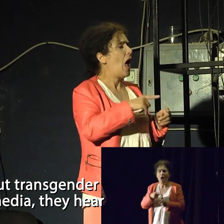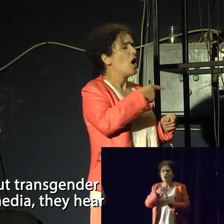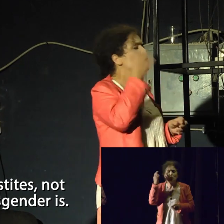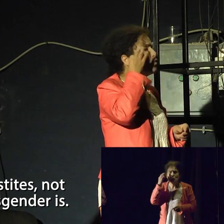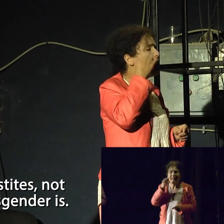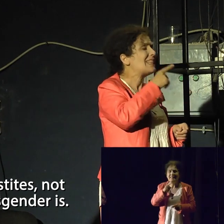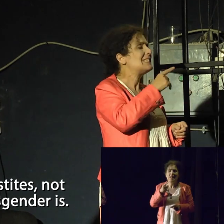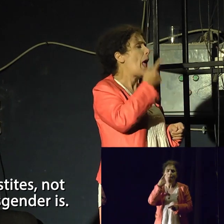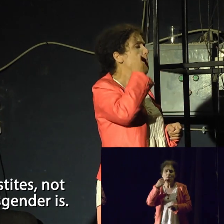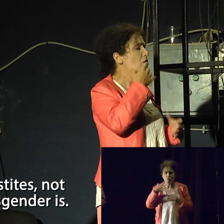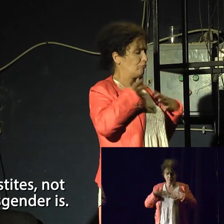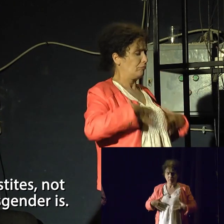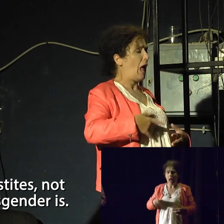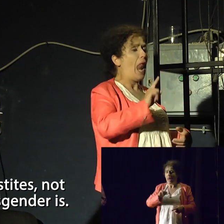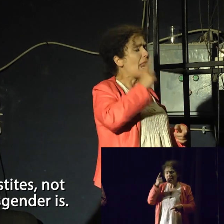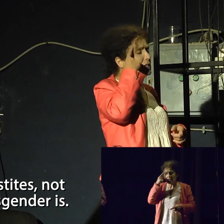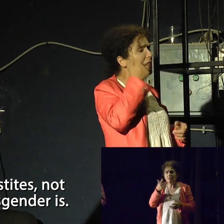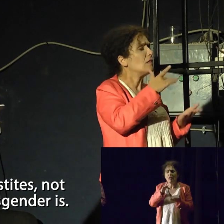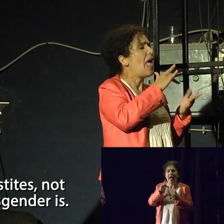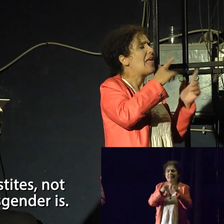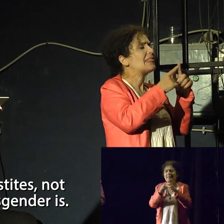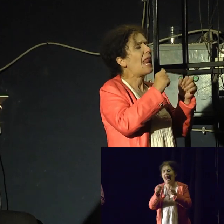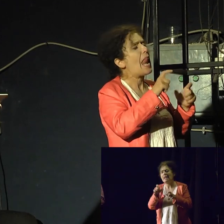трансвестити, а не знаат што се трансродови лица.